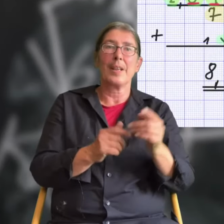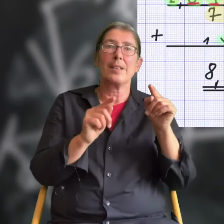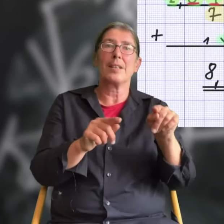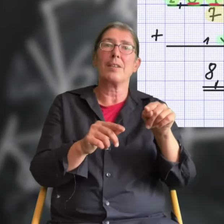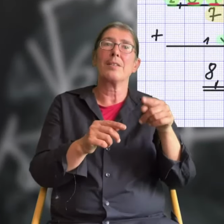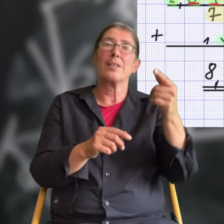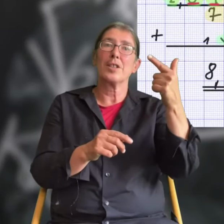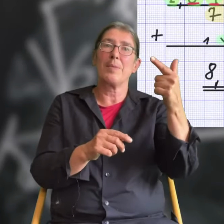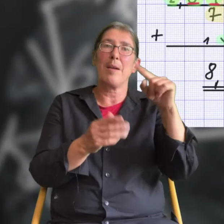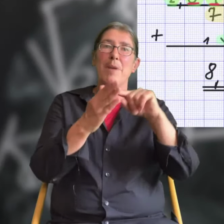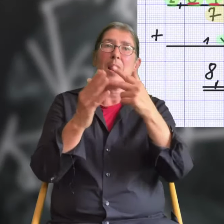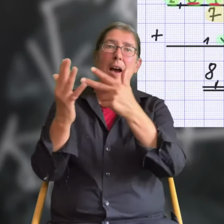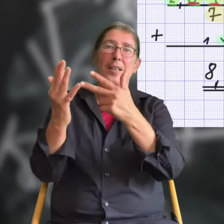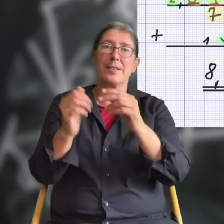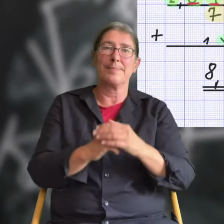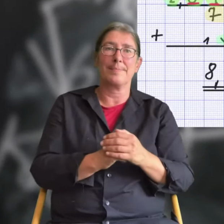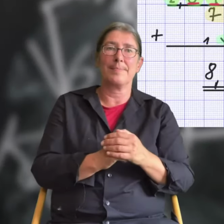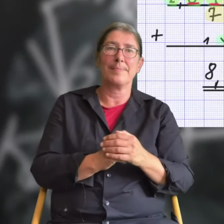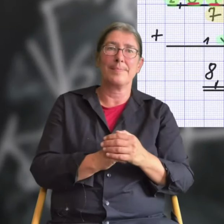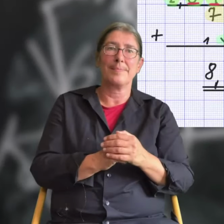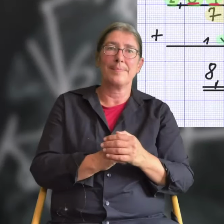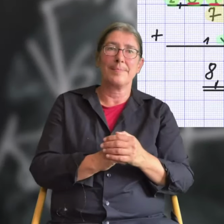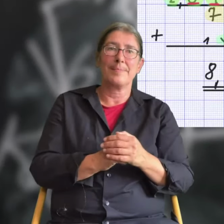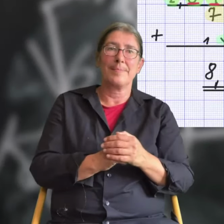Dann rechne ich 2 mal 8.